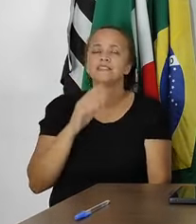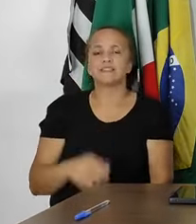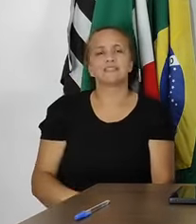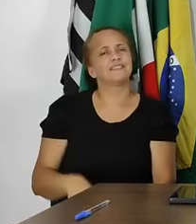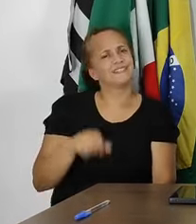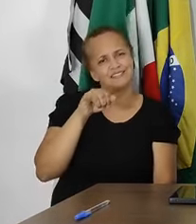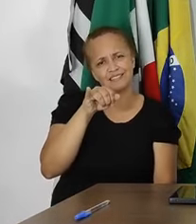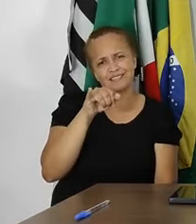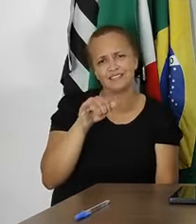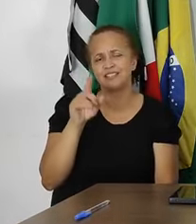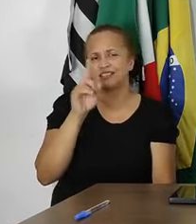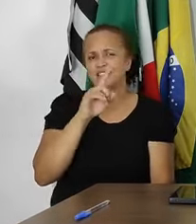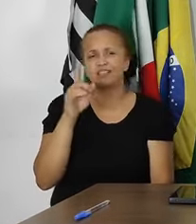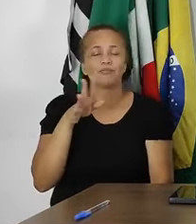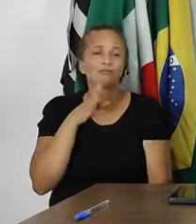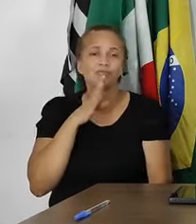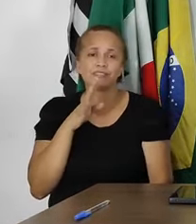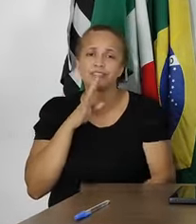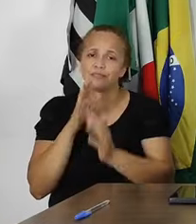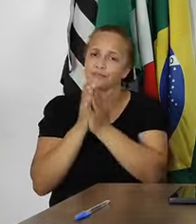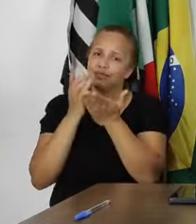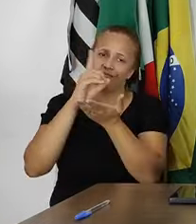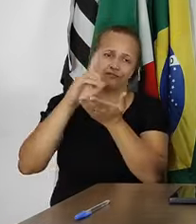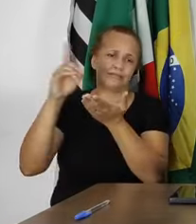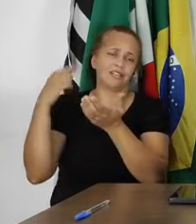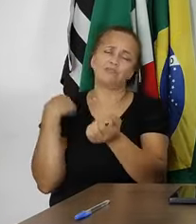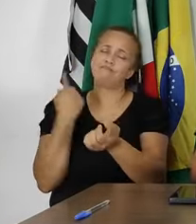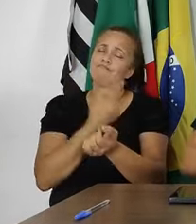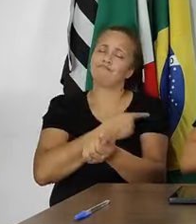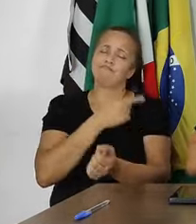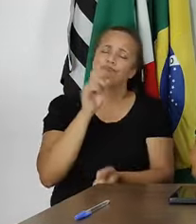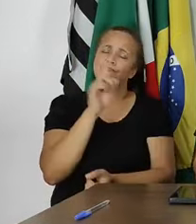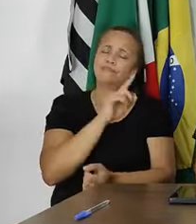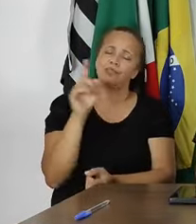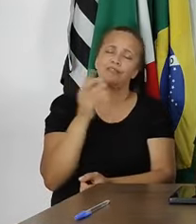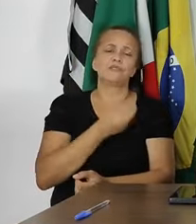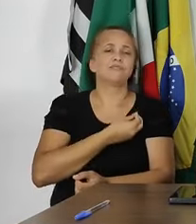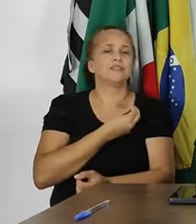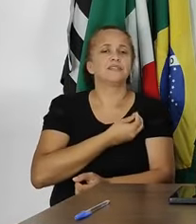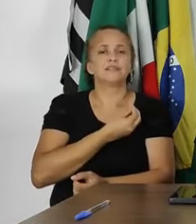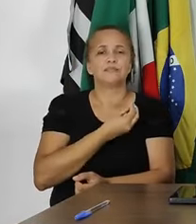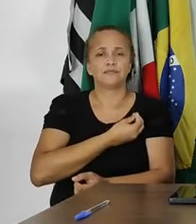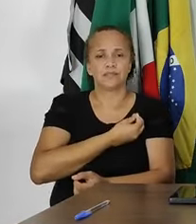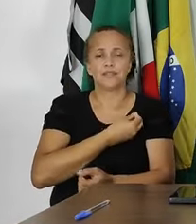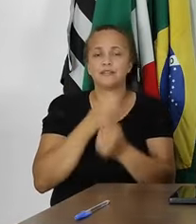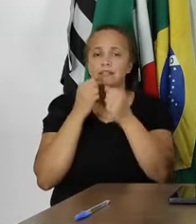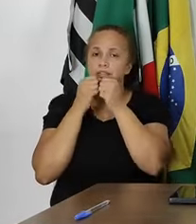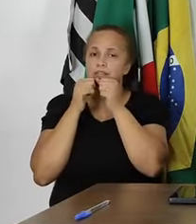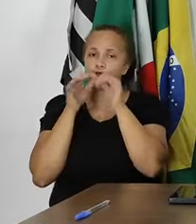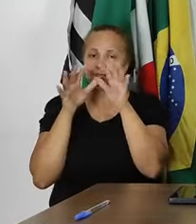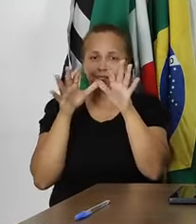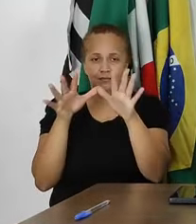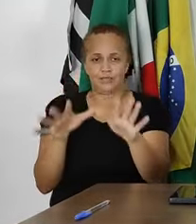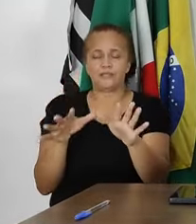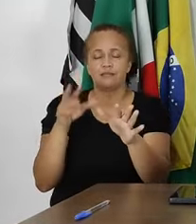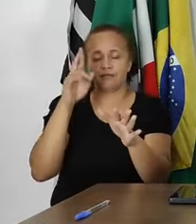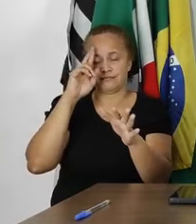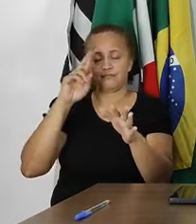não vamos viver a plenitude daquilo que Deus tem para nós, a vida abundante que Deus tem para nós. Porque a